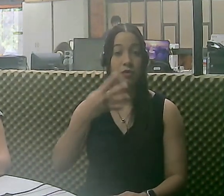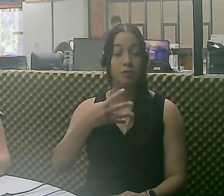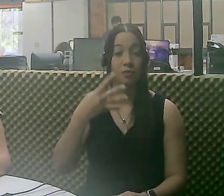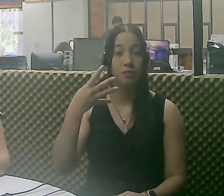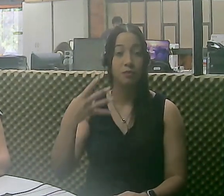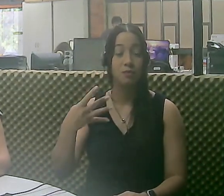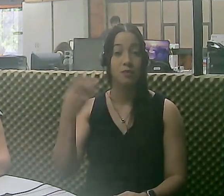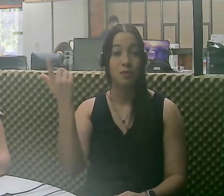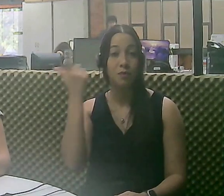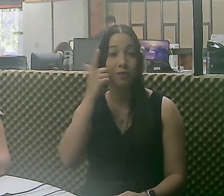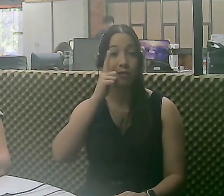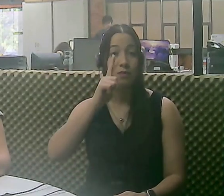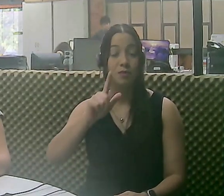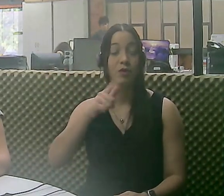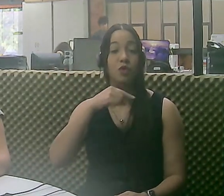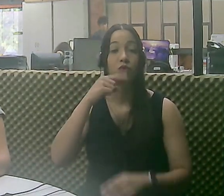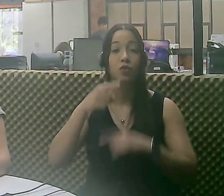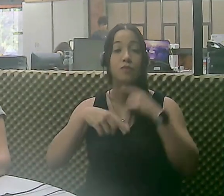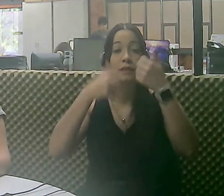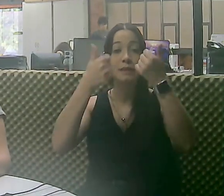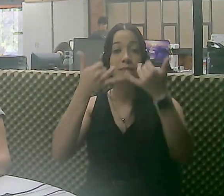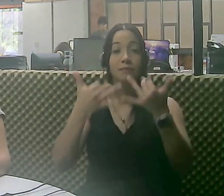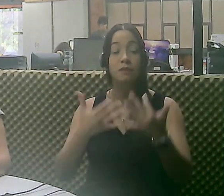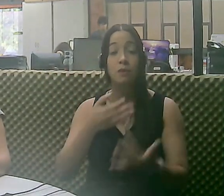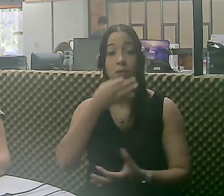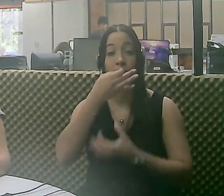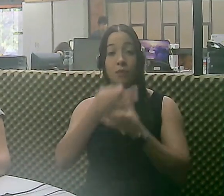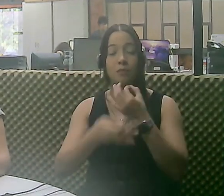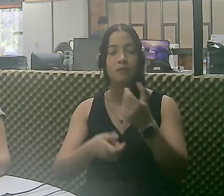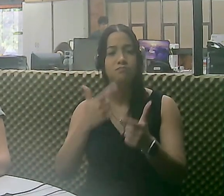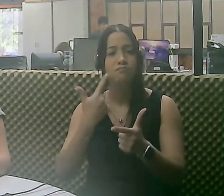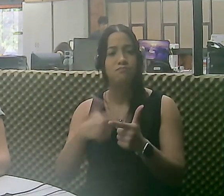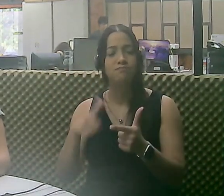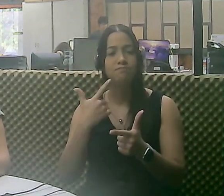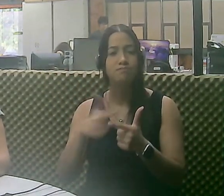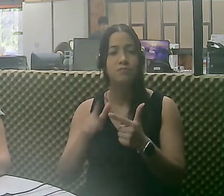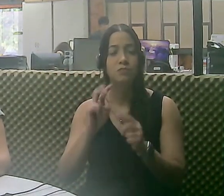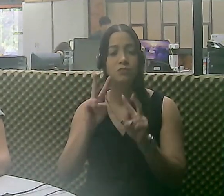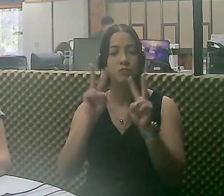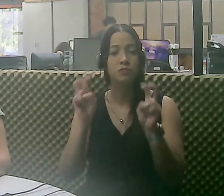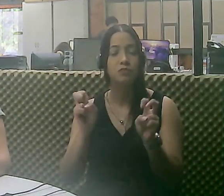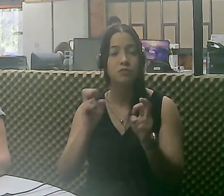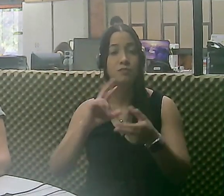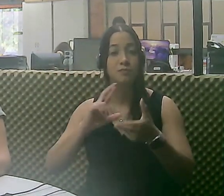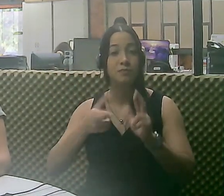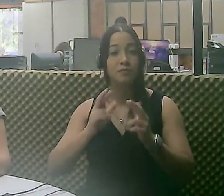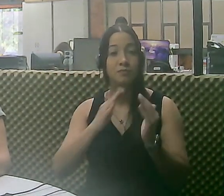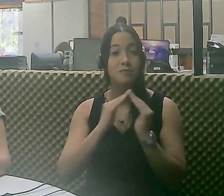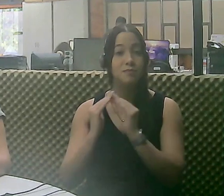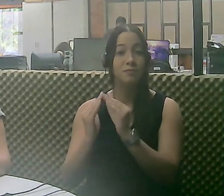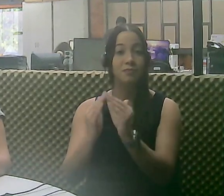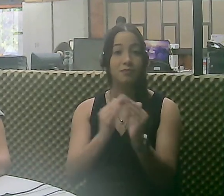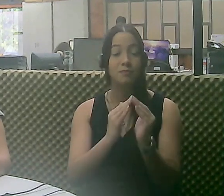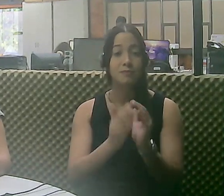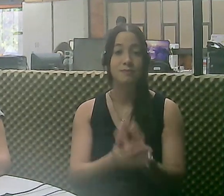3228-7744, é possível tirar dúvidas, sugerir e relatar problemas sobre a coleta seletiva nos bairros.